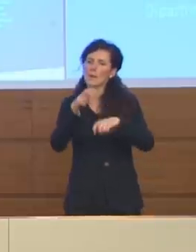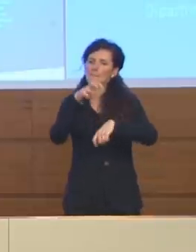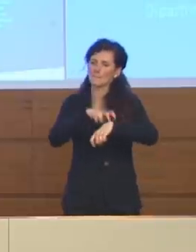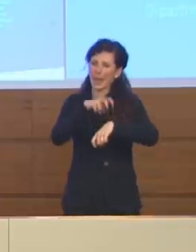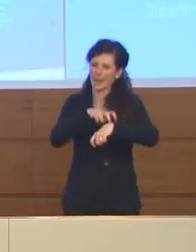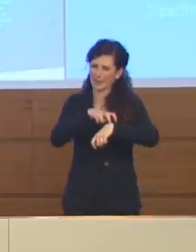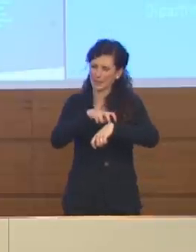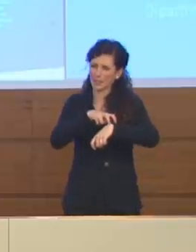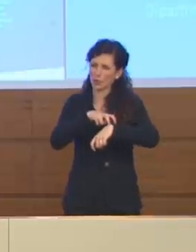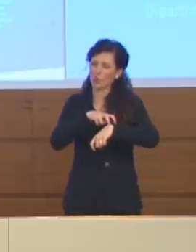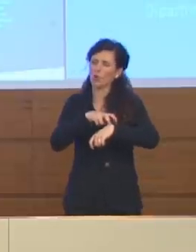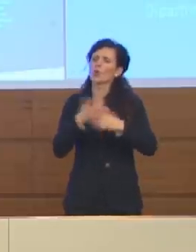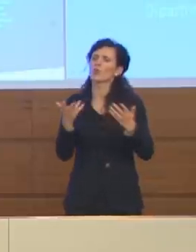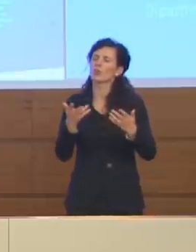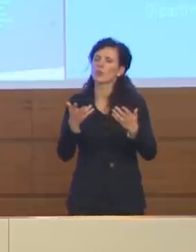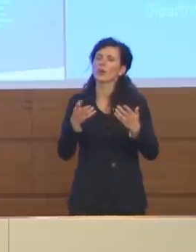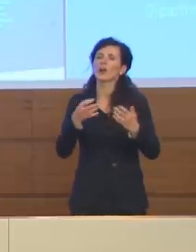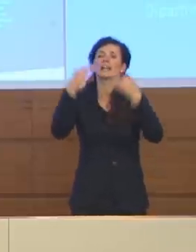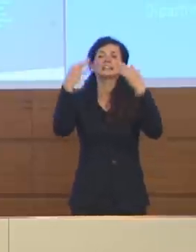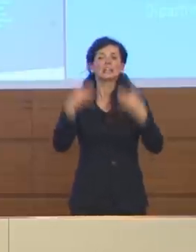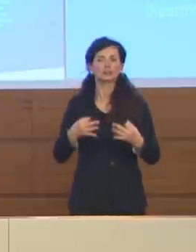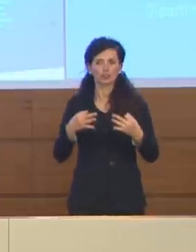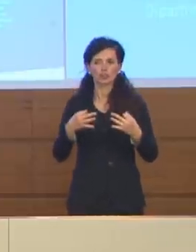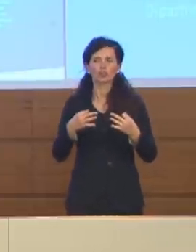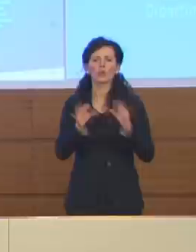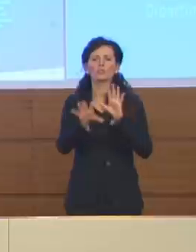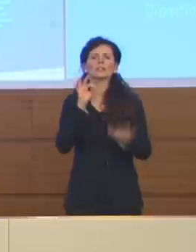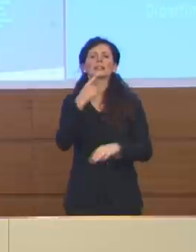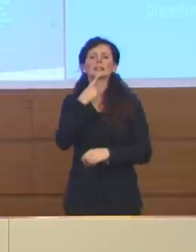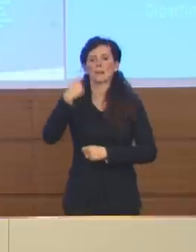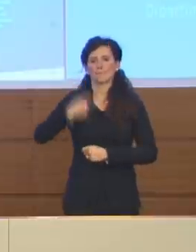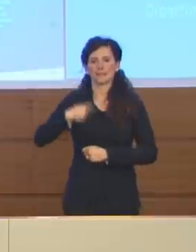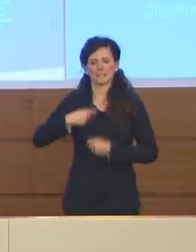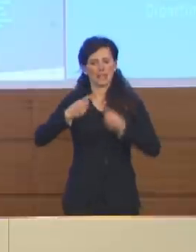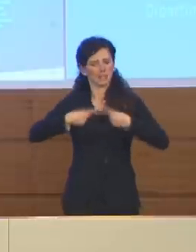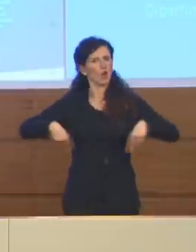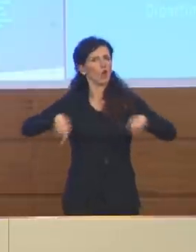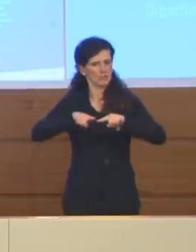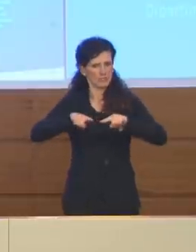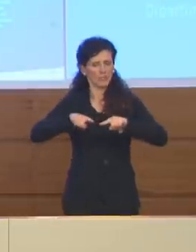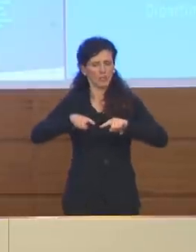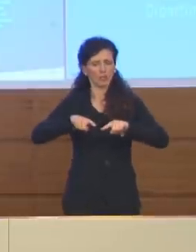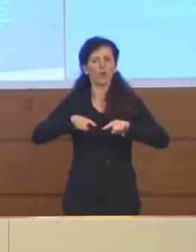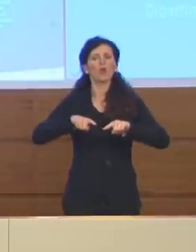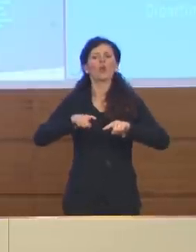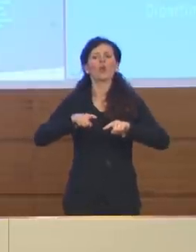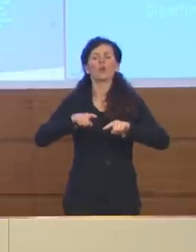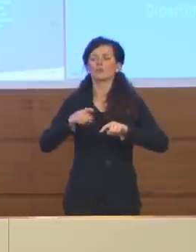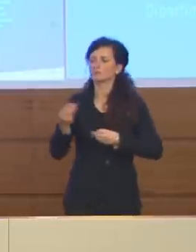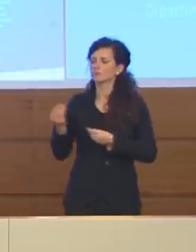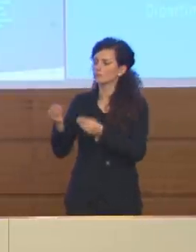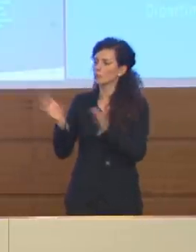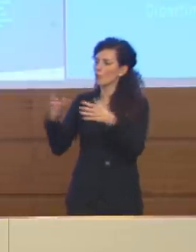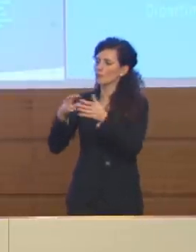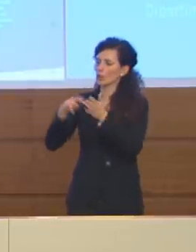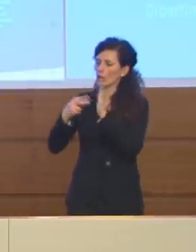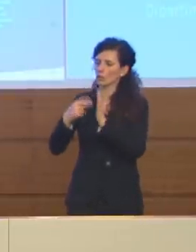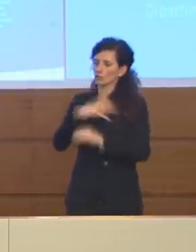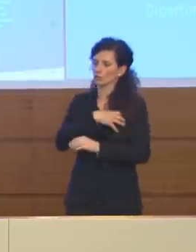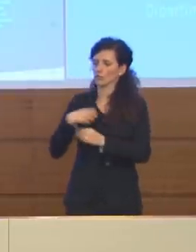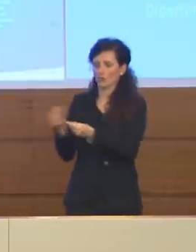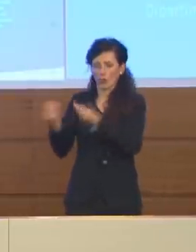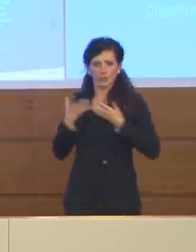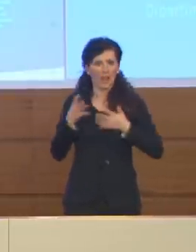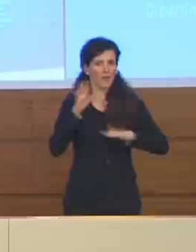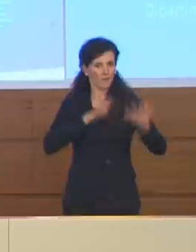ovvero le decisioni venivano prese dal presidente del consiglio sulla base dei pareri del comitato tecnico scientifico mi sono permesso di osservare